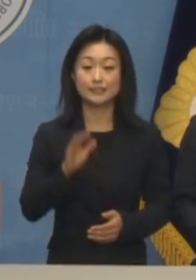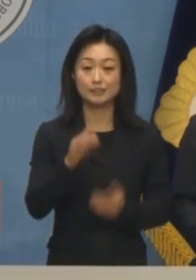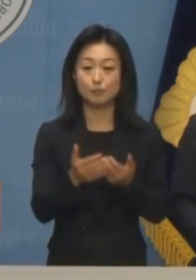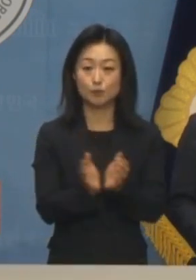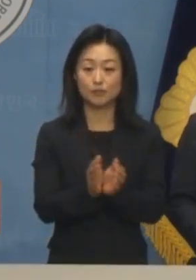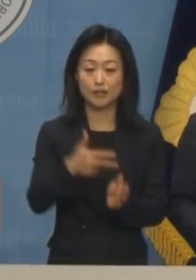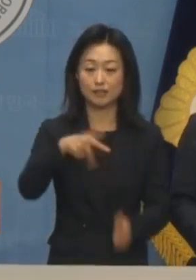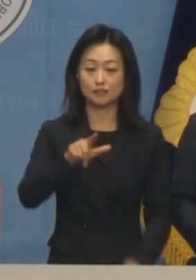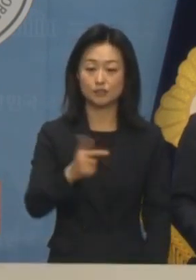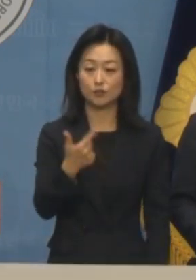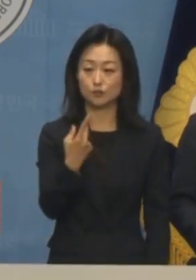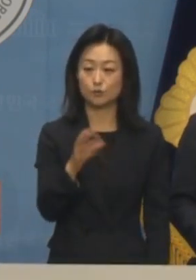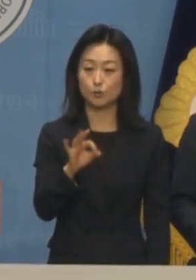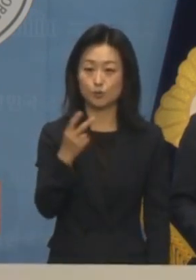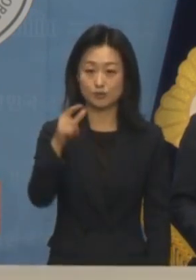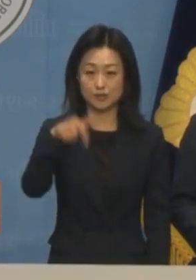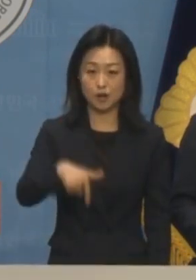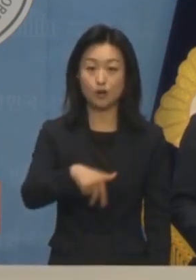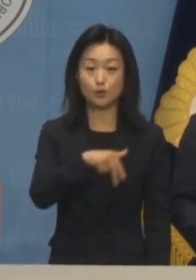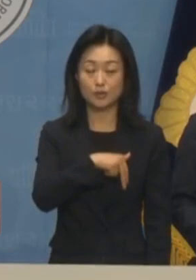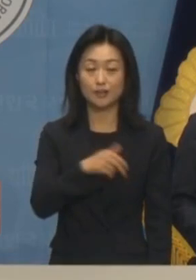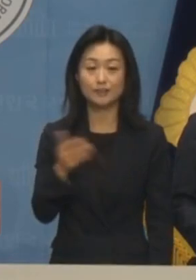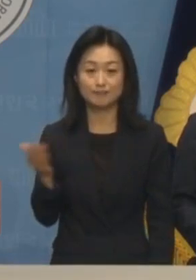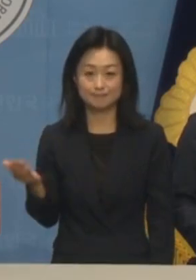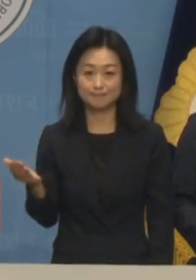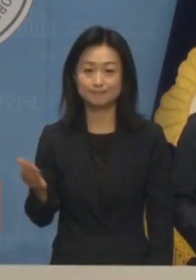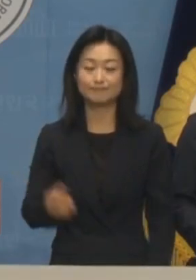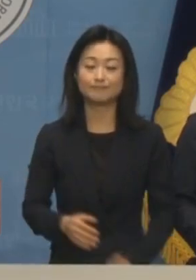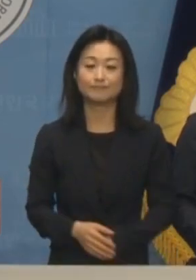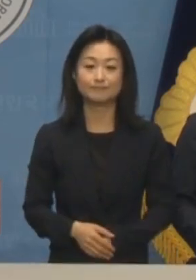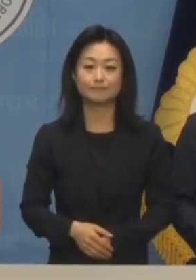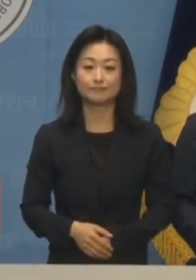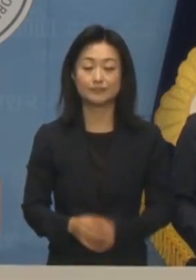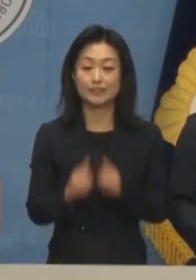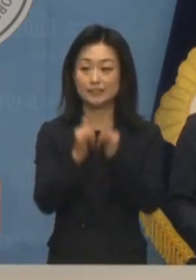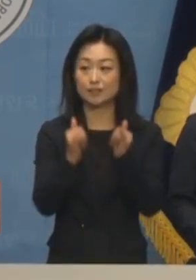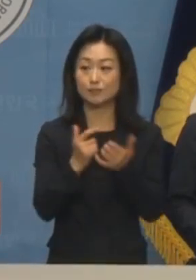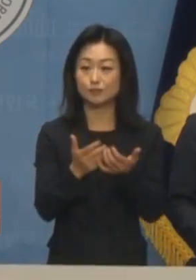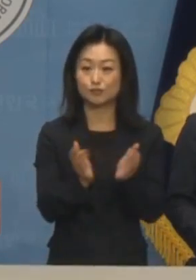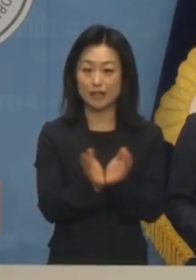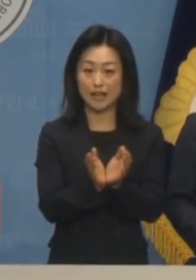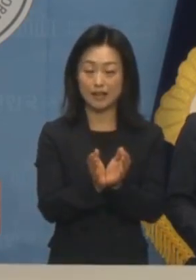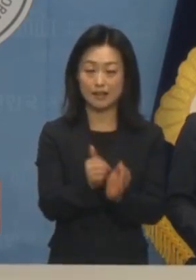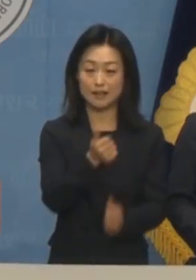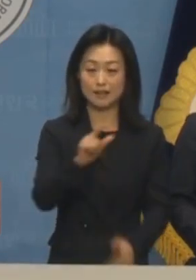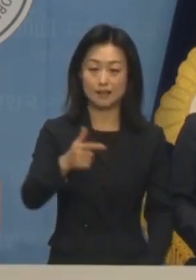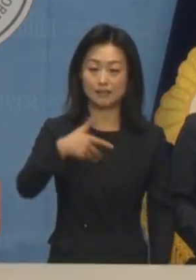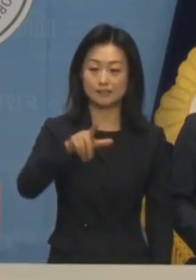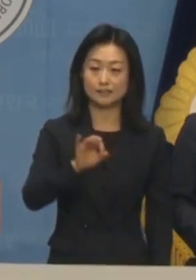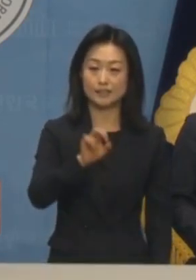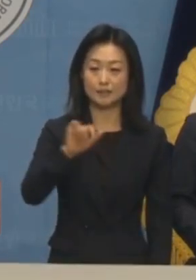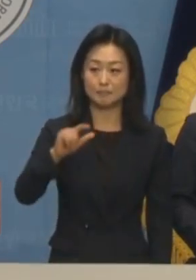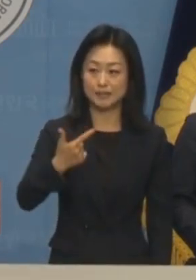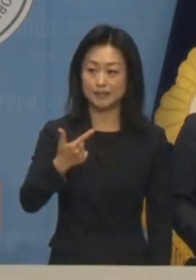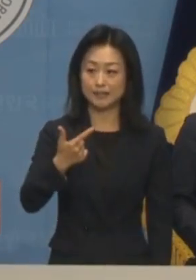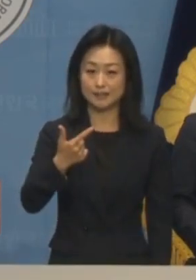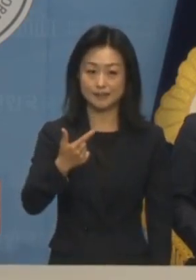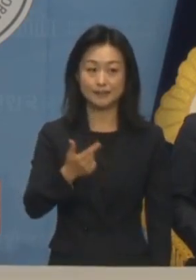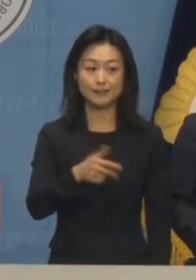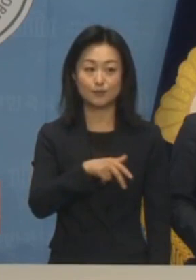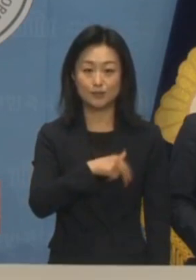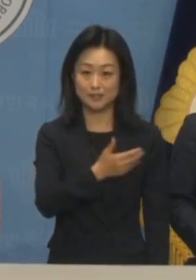진보당 전종덕 의원님 모셨습니다. 사회민주당 대표 한창민 의원님 오셨습니다.